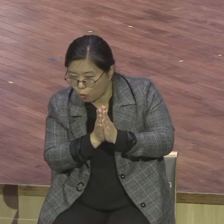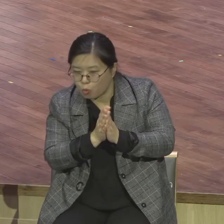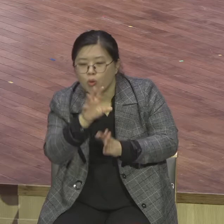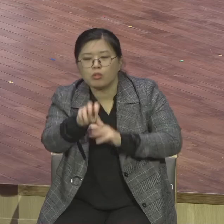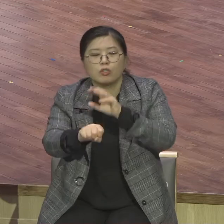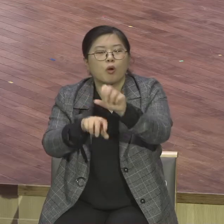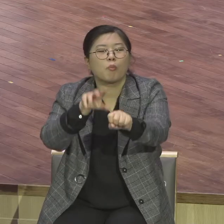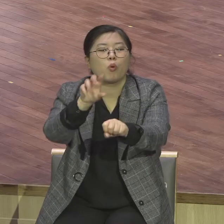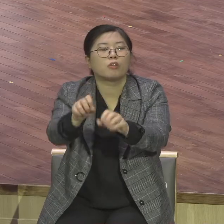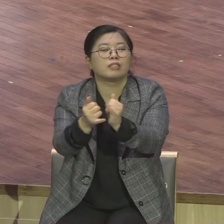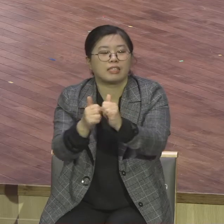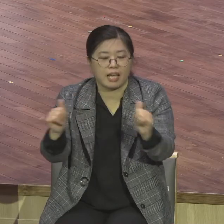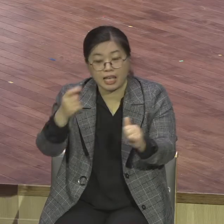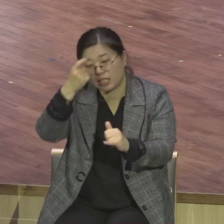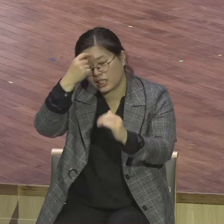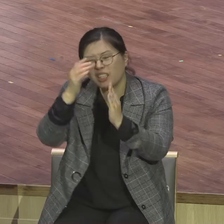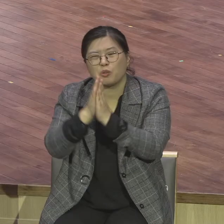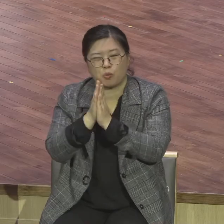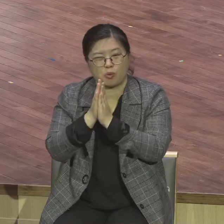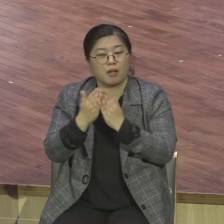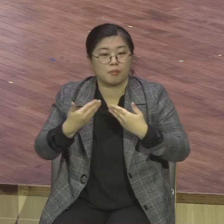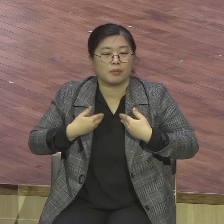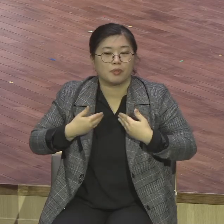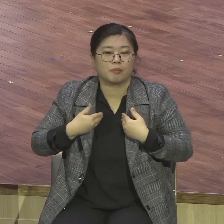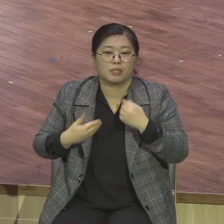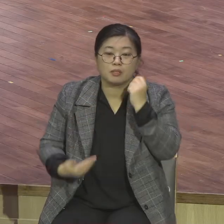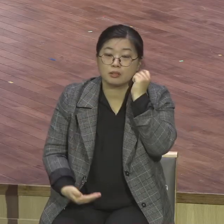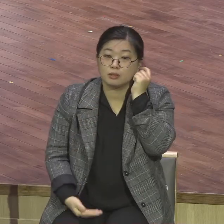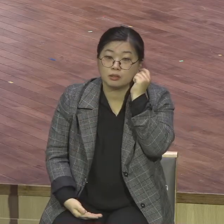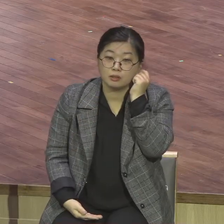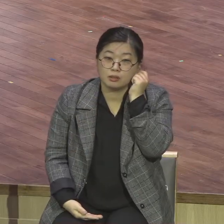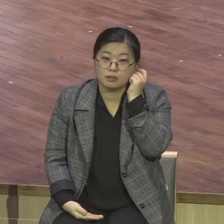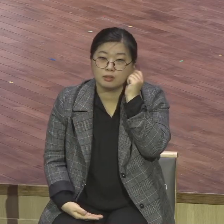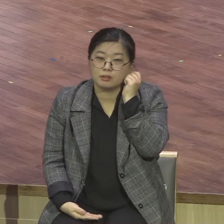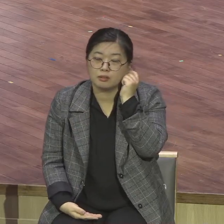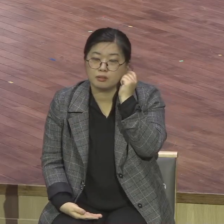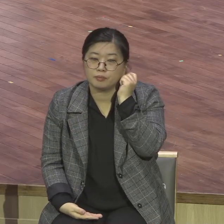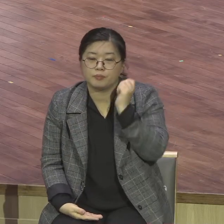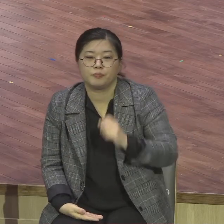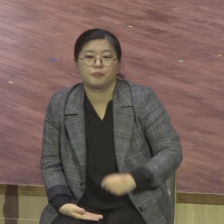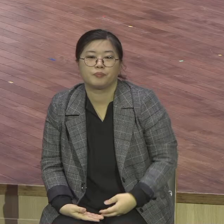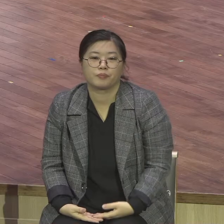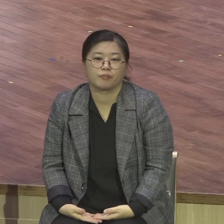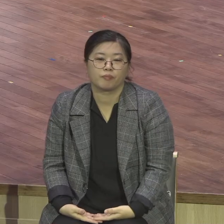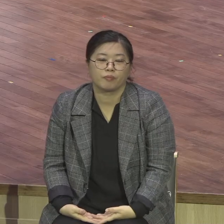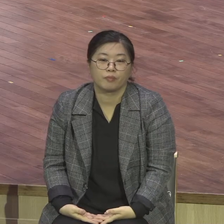믿음의 선배들 렘넌트 7명 다 그랬습니다.